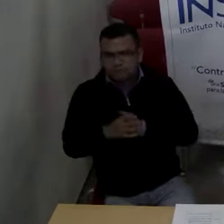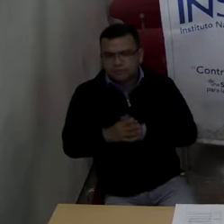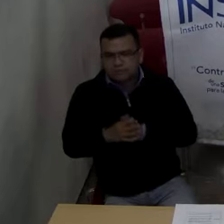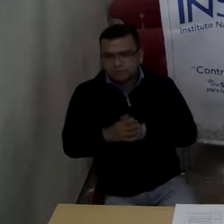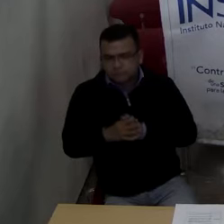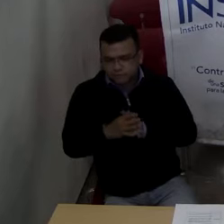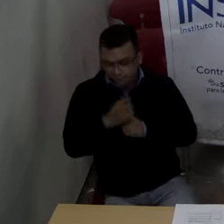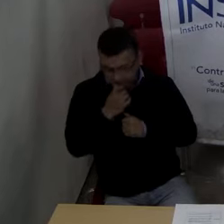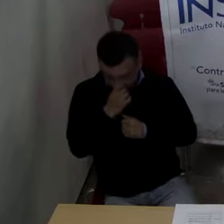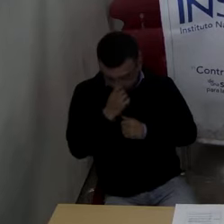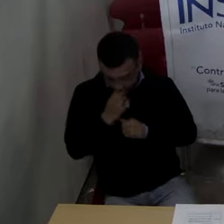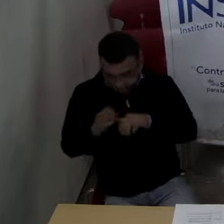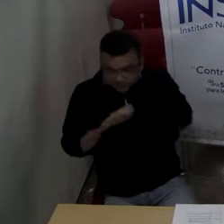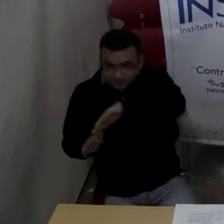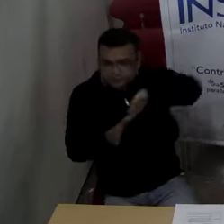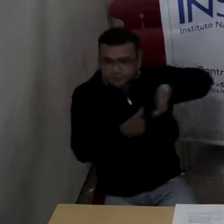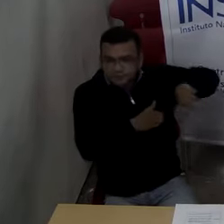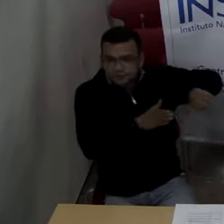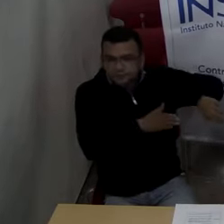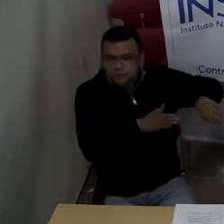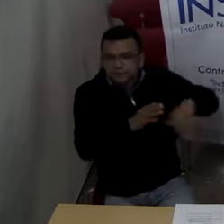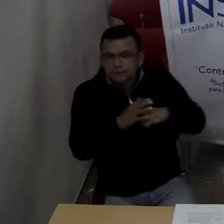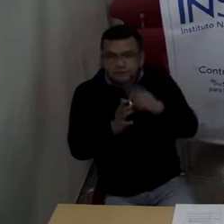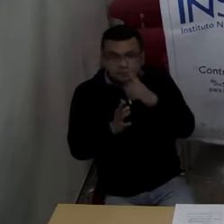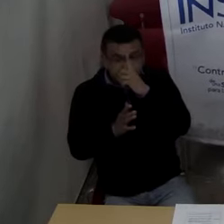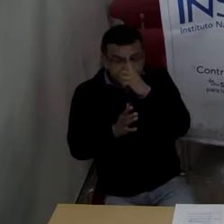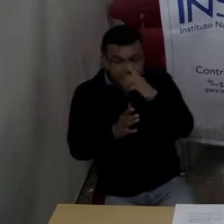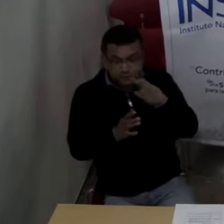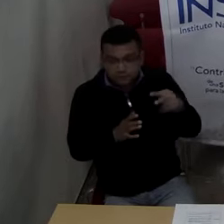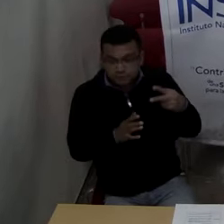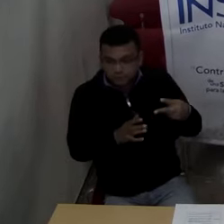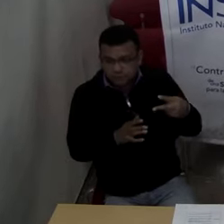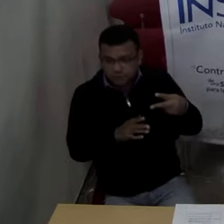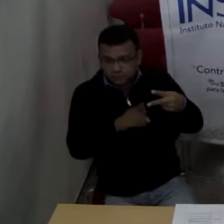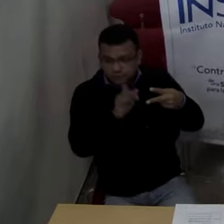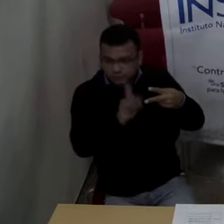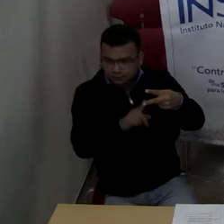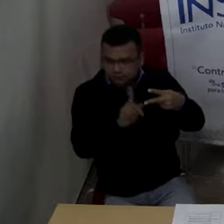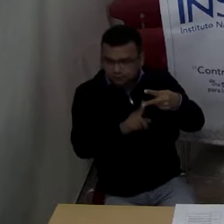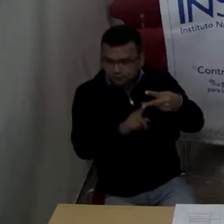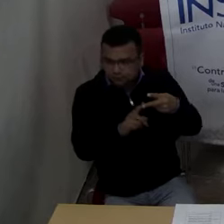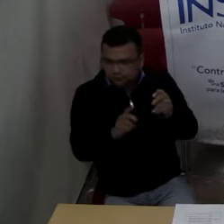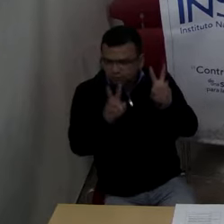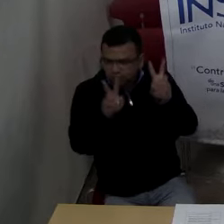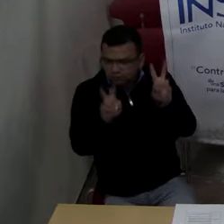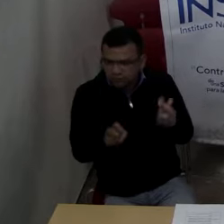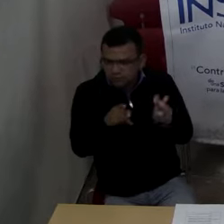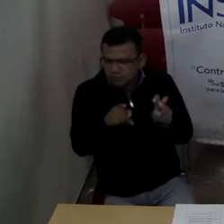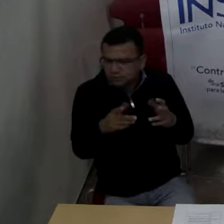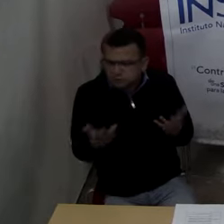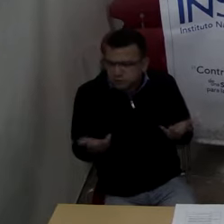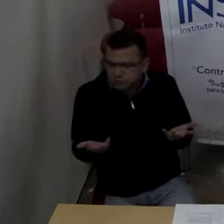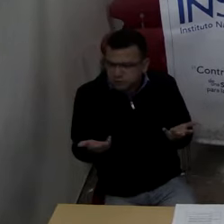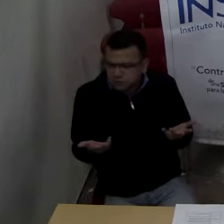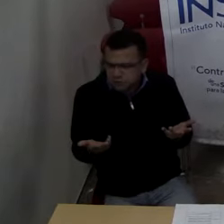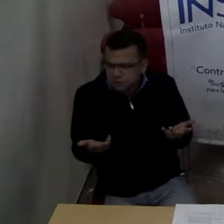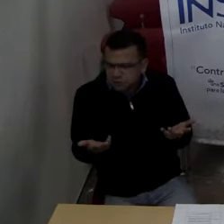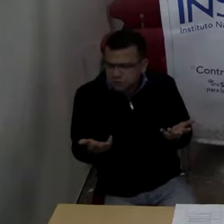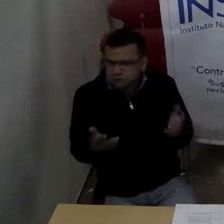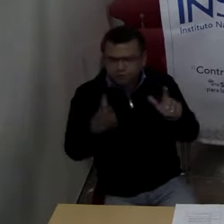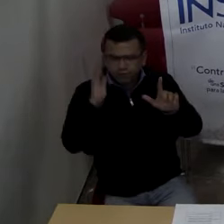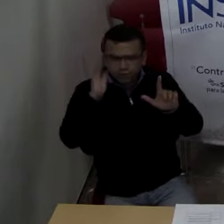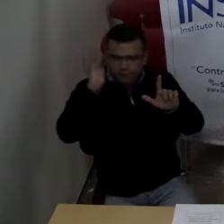básicamente sobre ese transcurrir de la fuente sonora